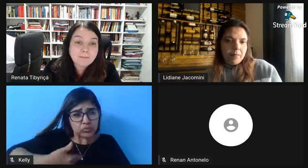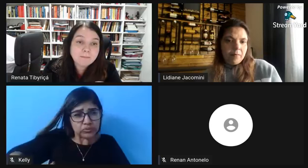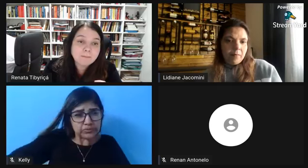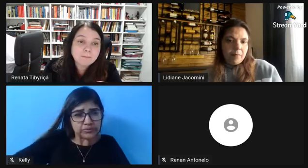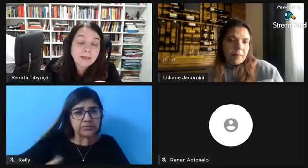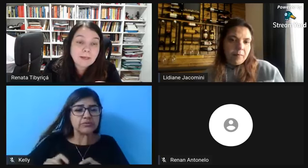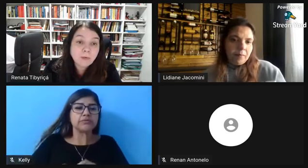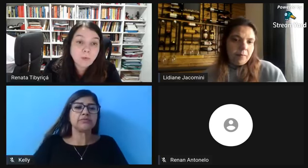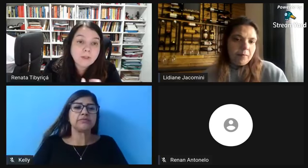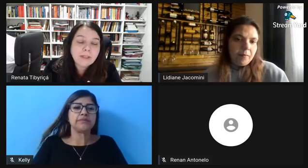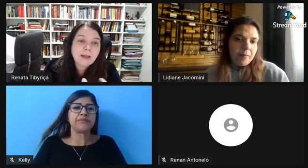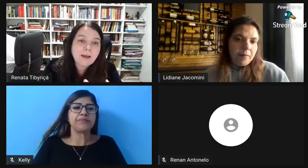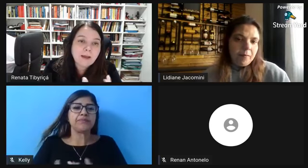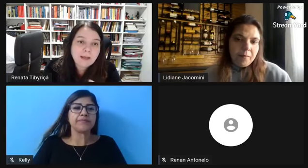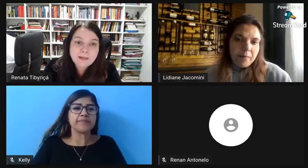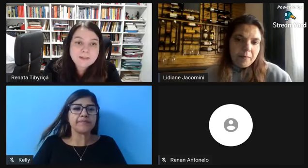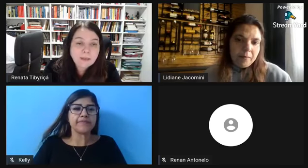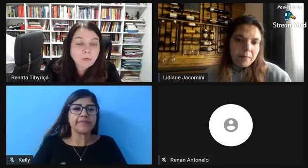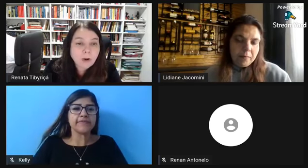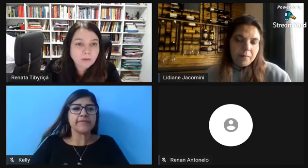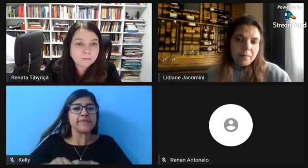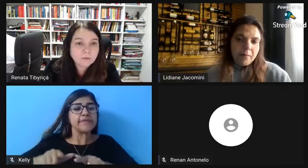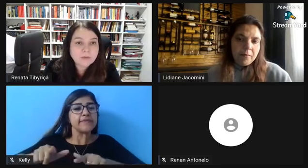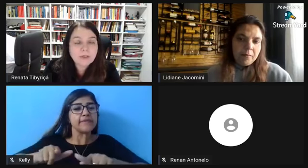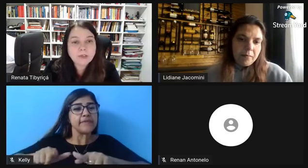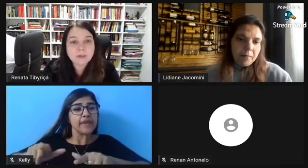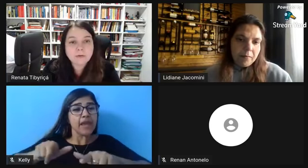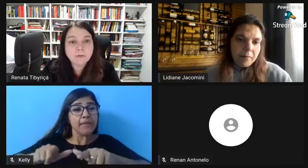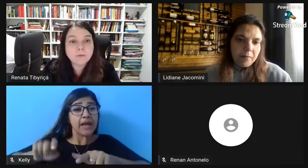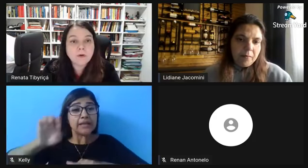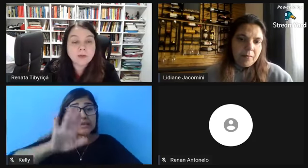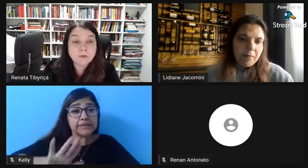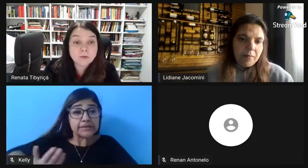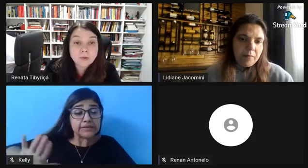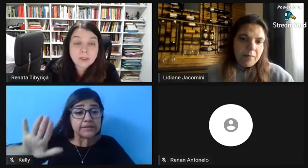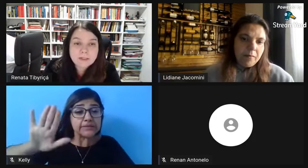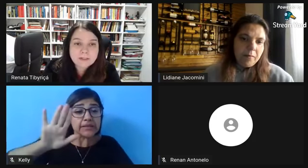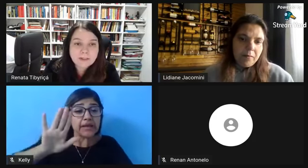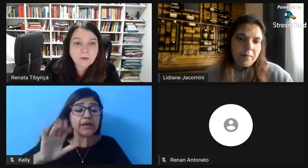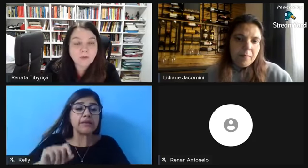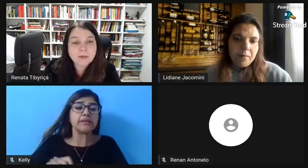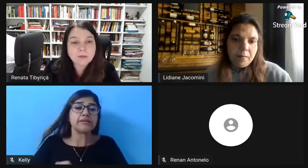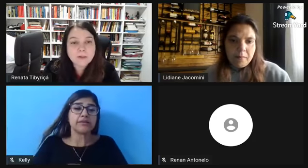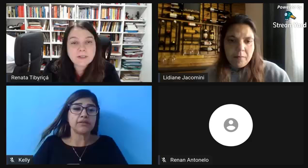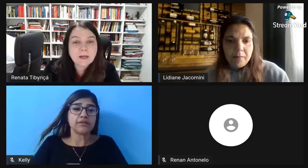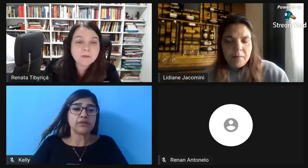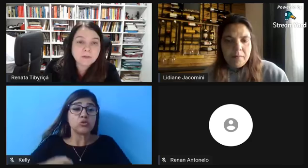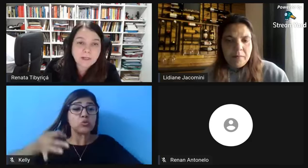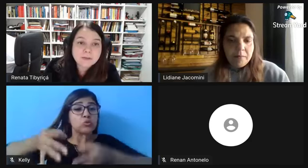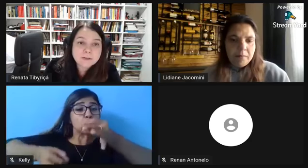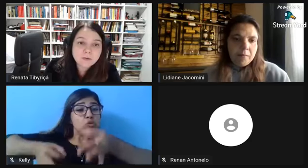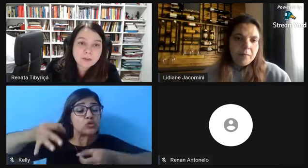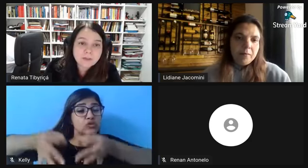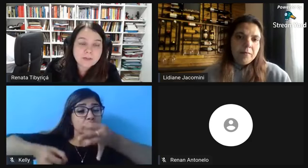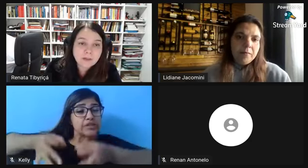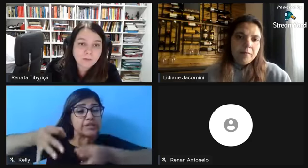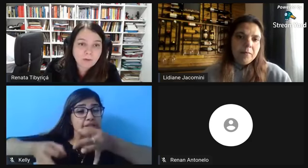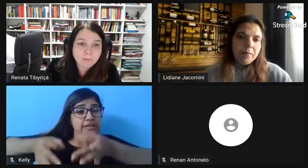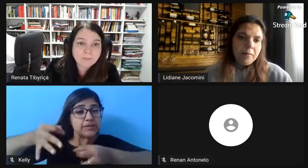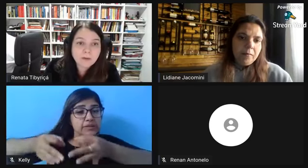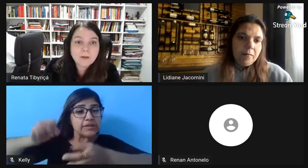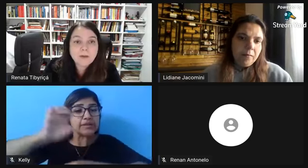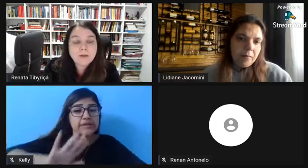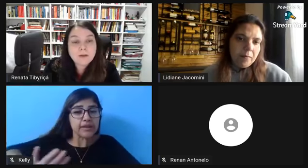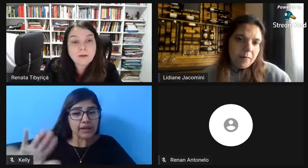ela atua na área estadual, ou seja, com a justiça estadual, questões relacionadas à justiça